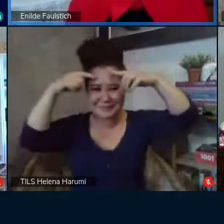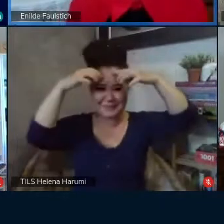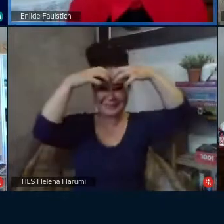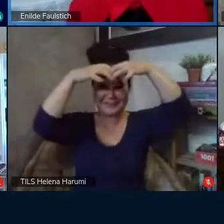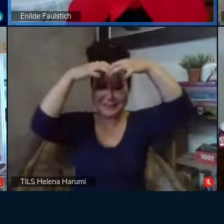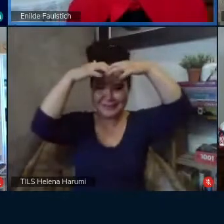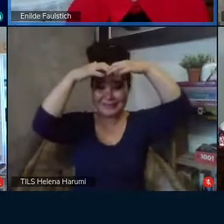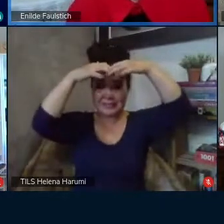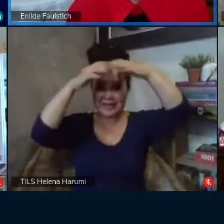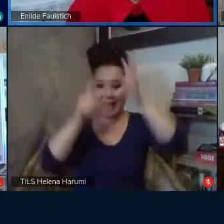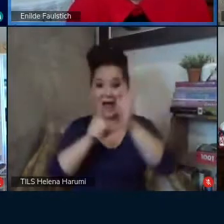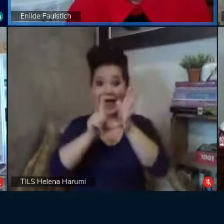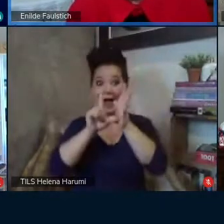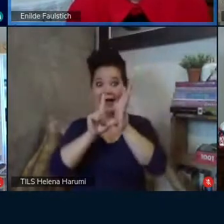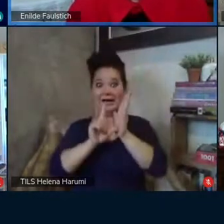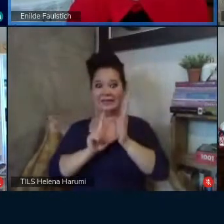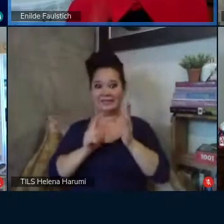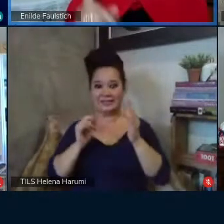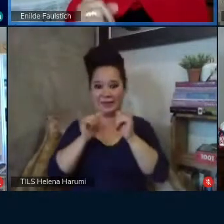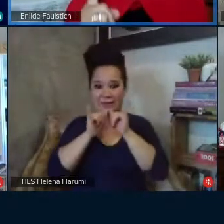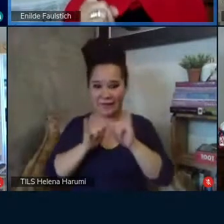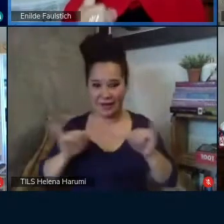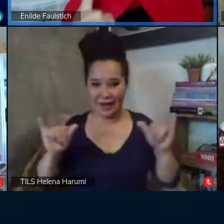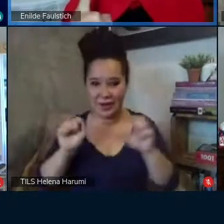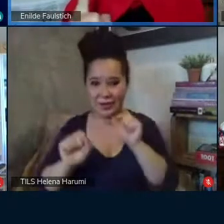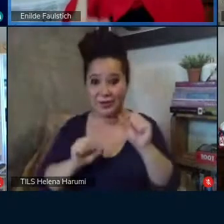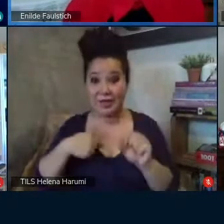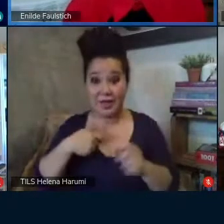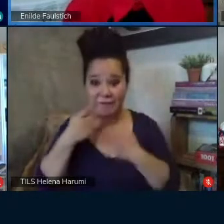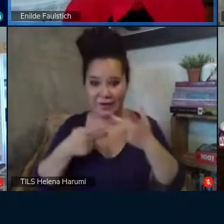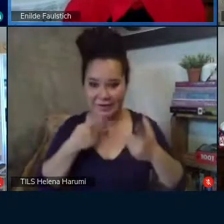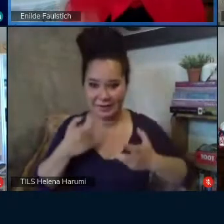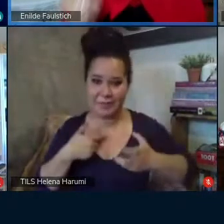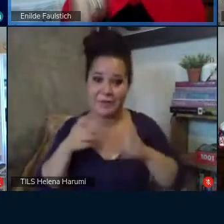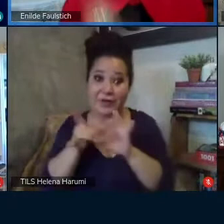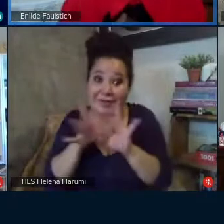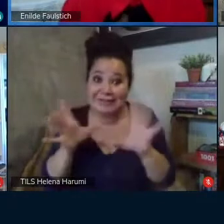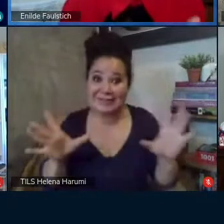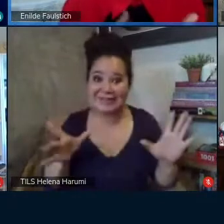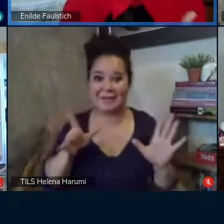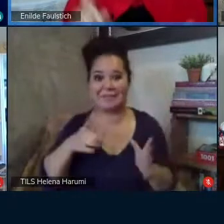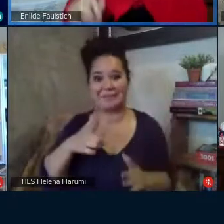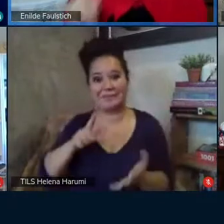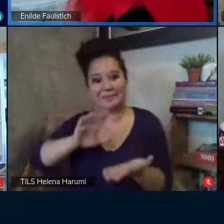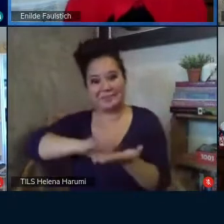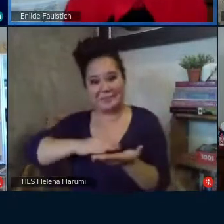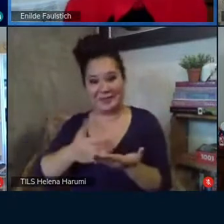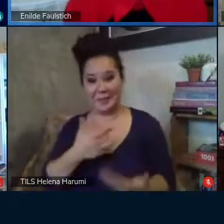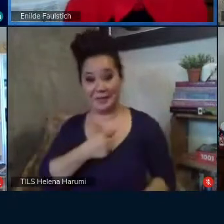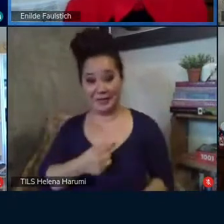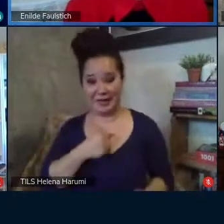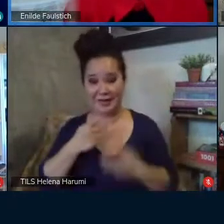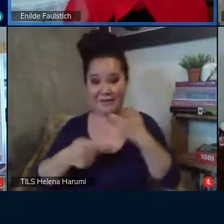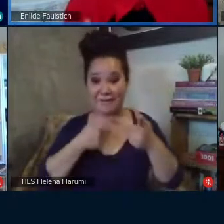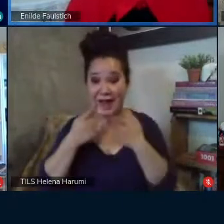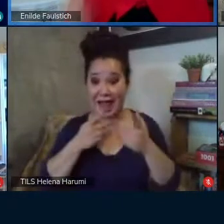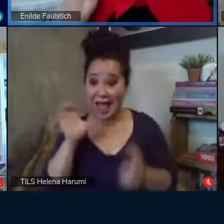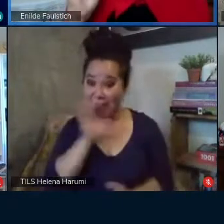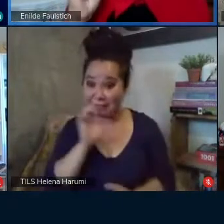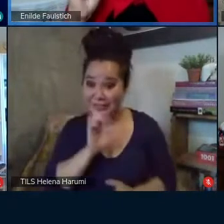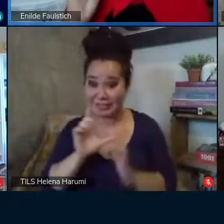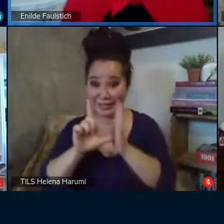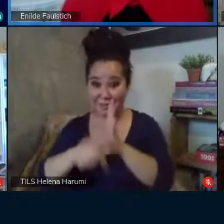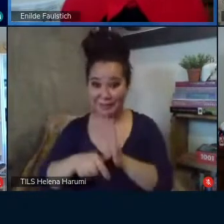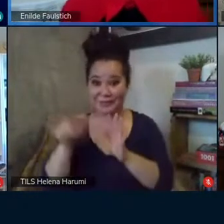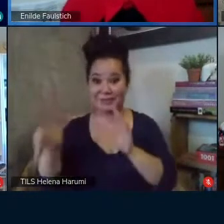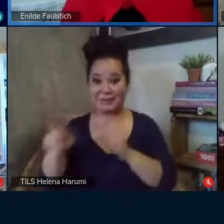diga onde que meu pensamento foi, eu vou deixar a Helena falar e vou fechar com o meu pensamento depois, tá?